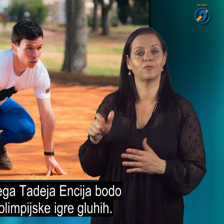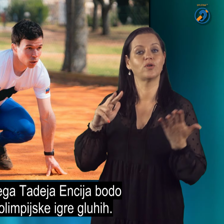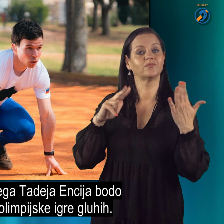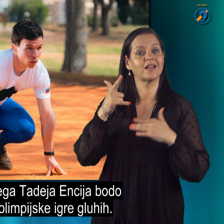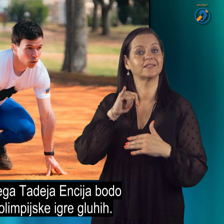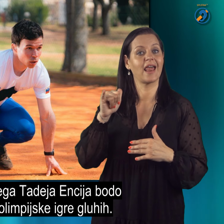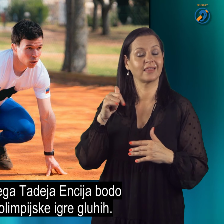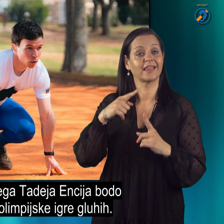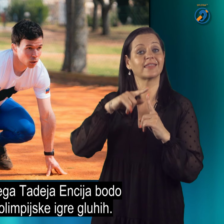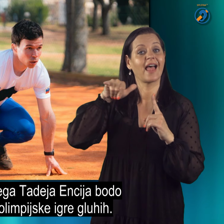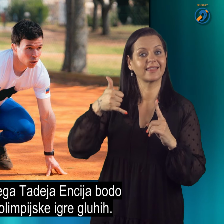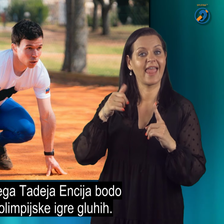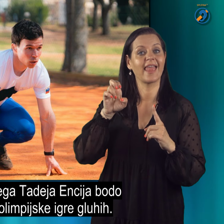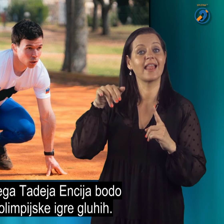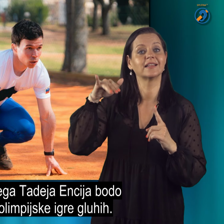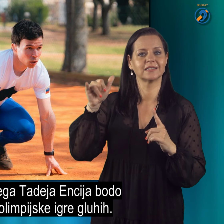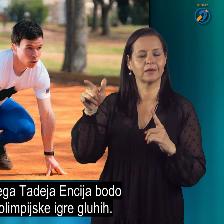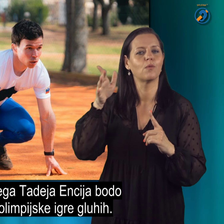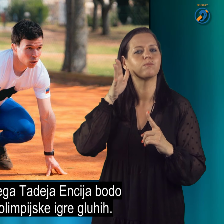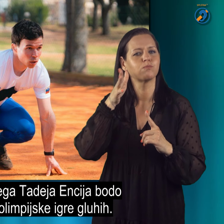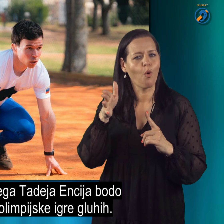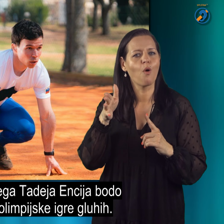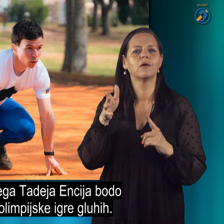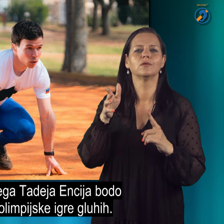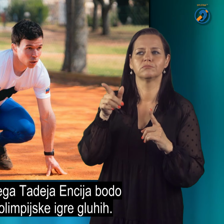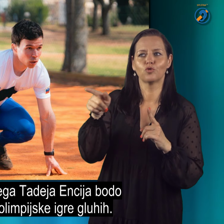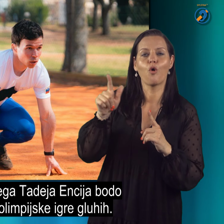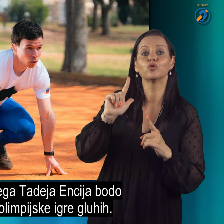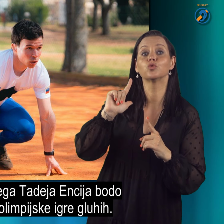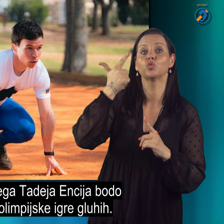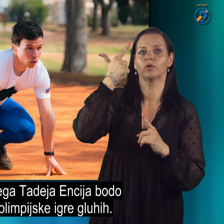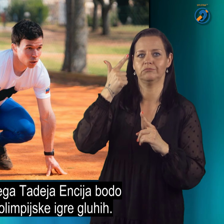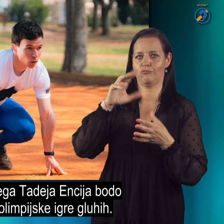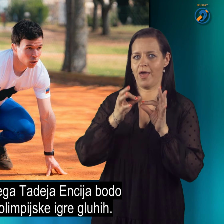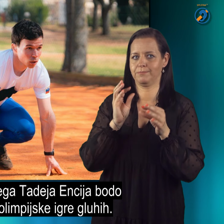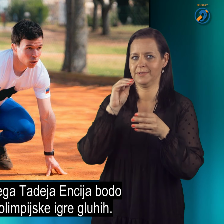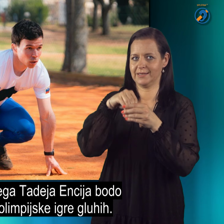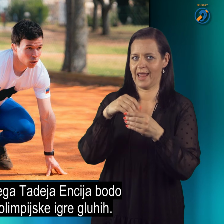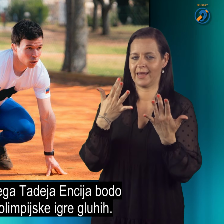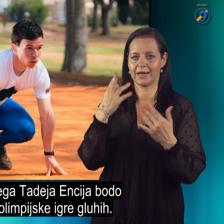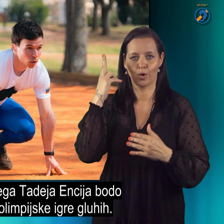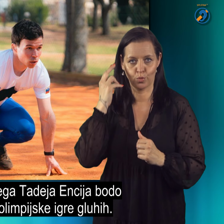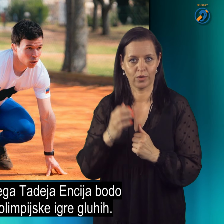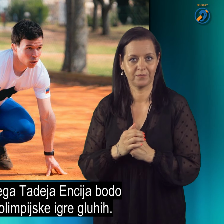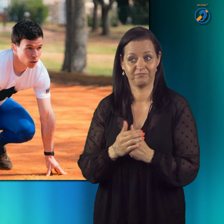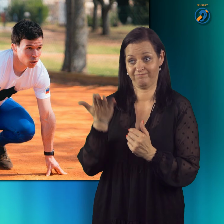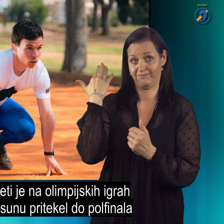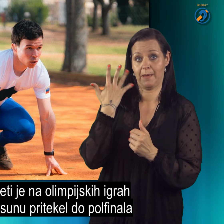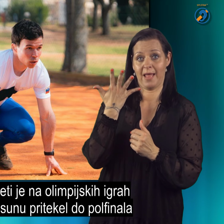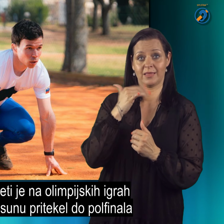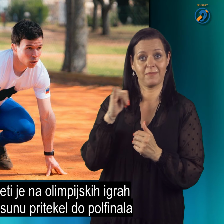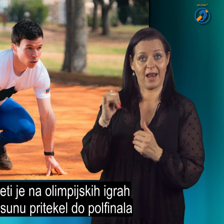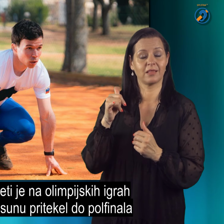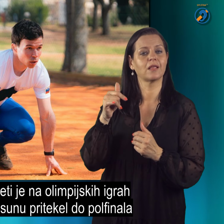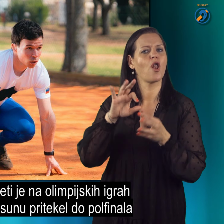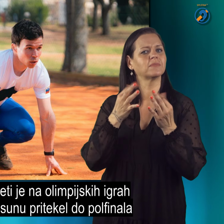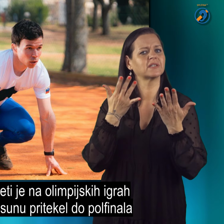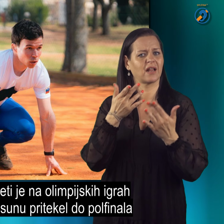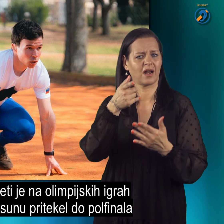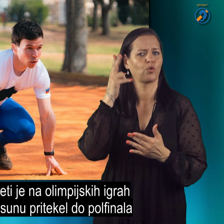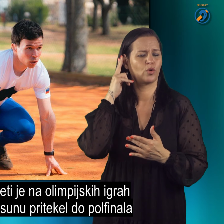Za 28-letnega Tadeja Encija bodo to druge olimpijske igre gluhih. Pred 5 leti